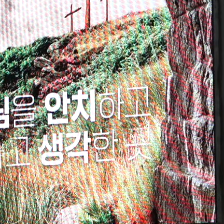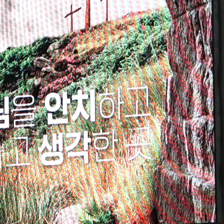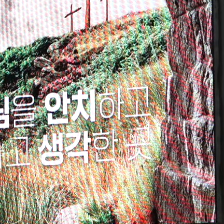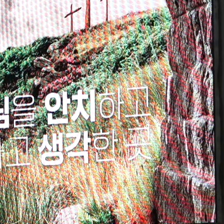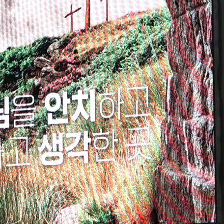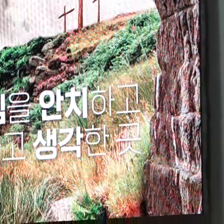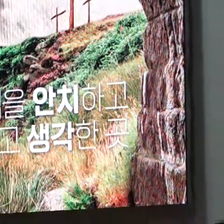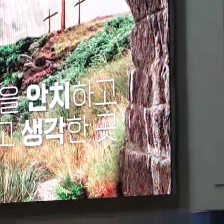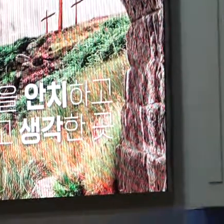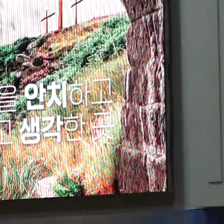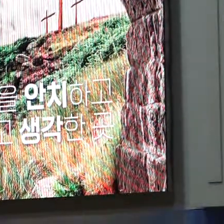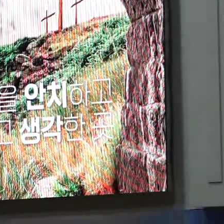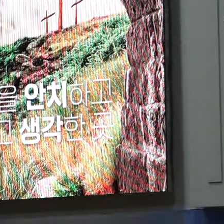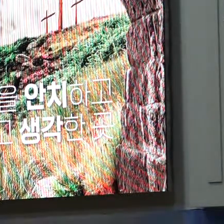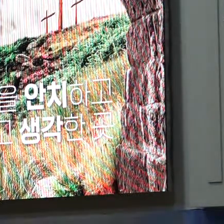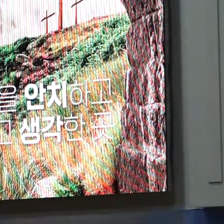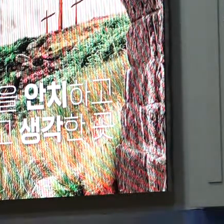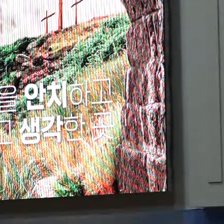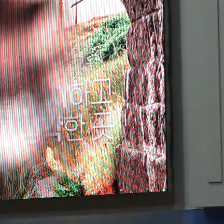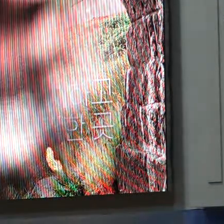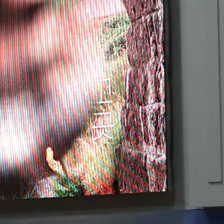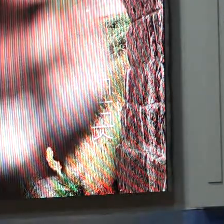끝이라고 생각하는 곳,